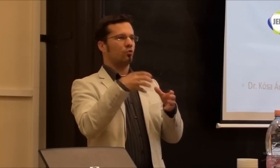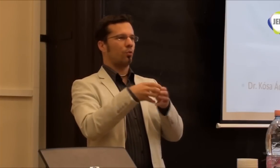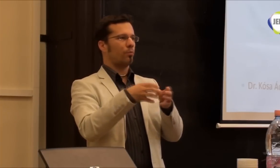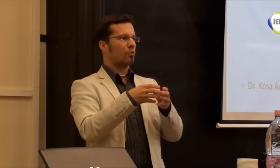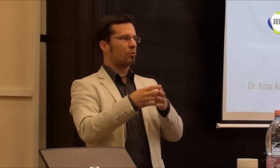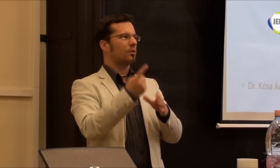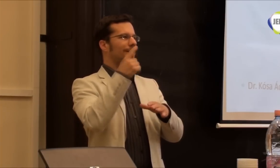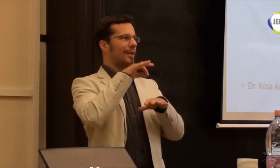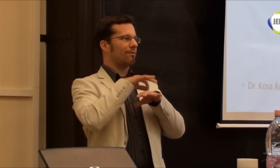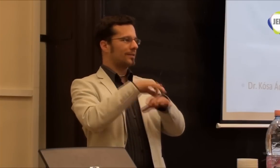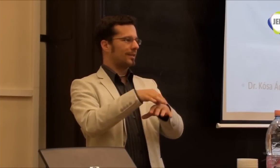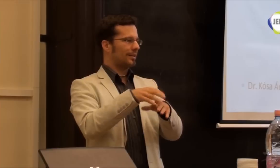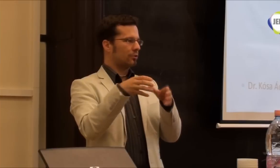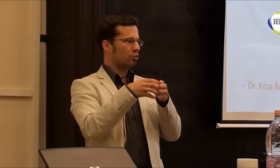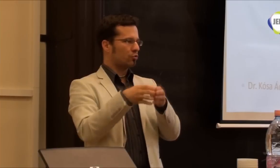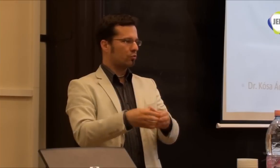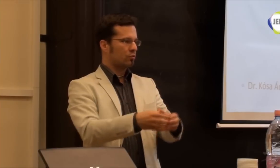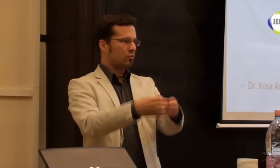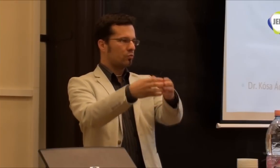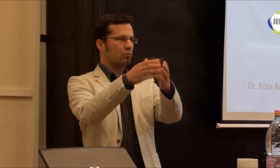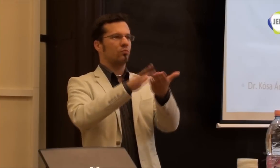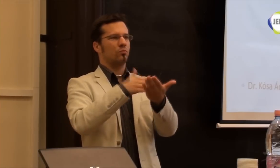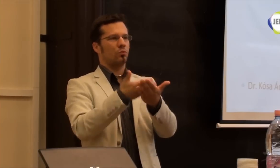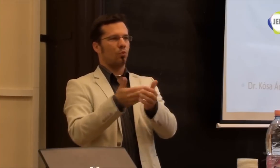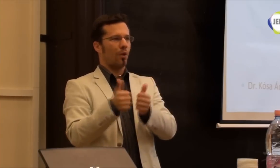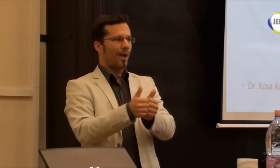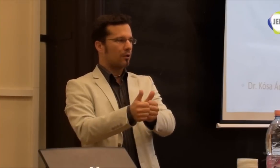is látni a jelnyelvet. Például egy sikercsoport